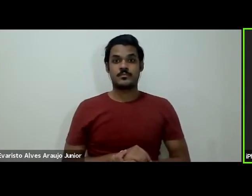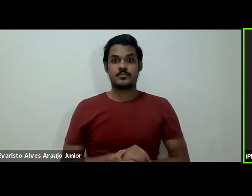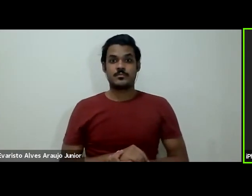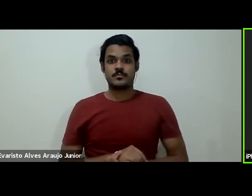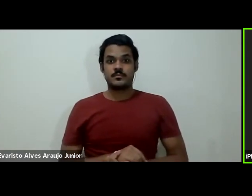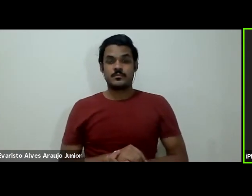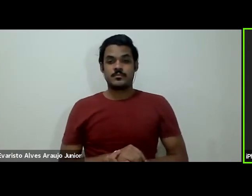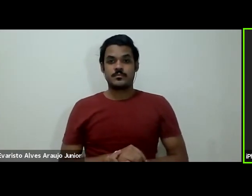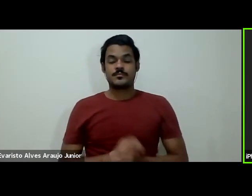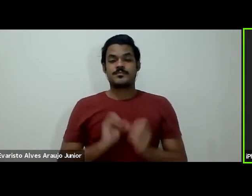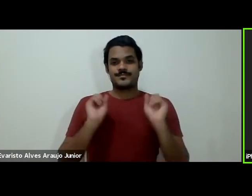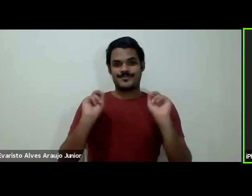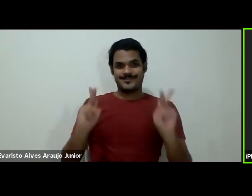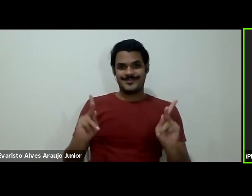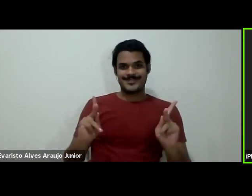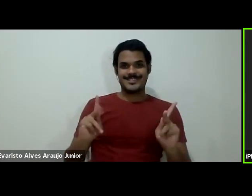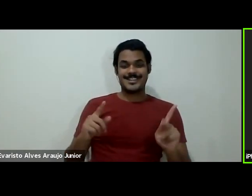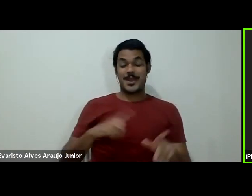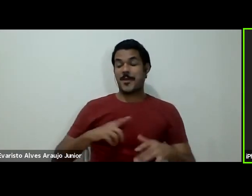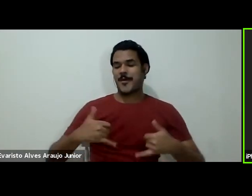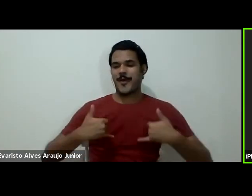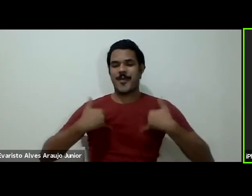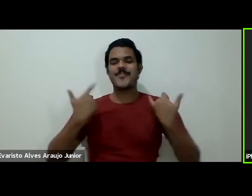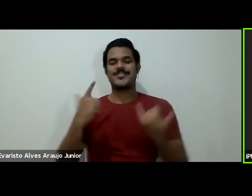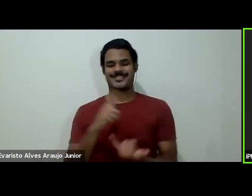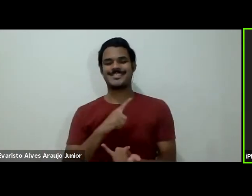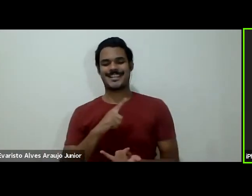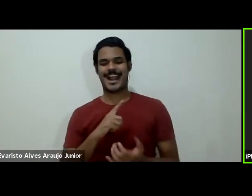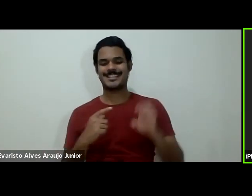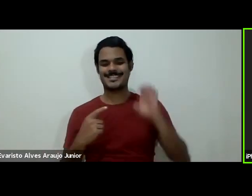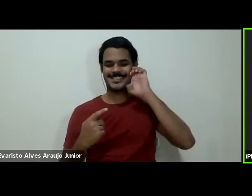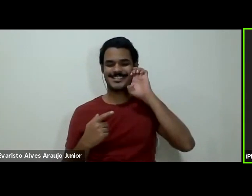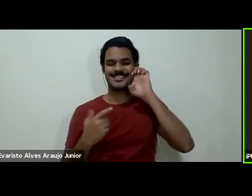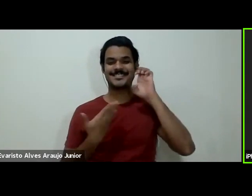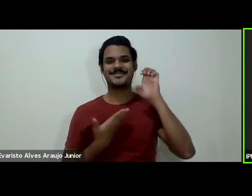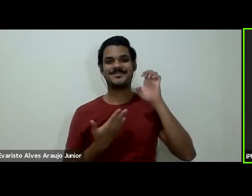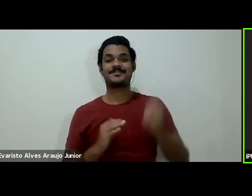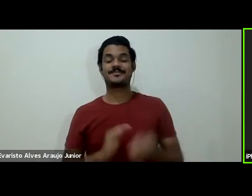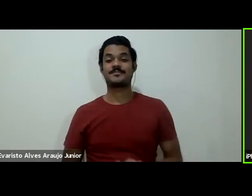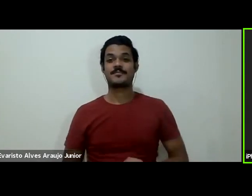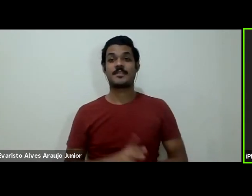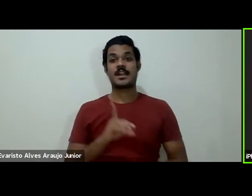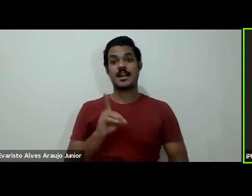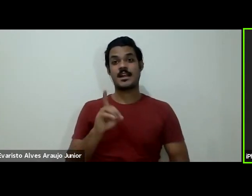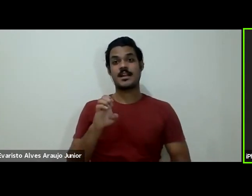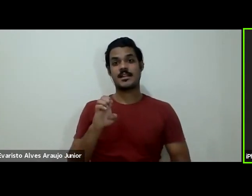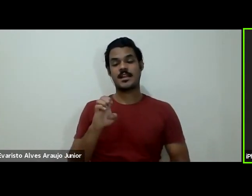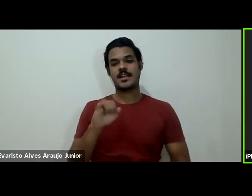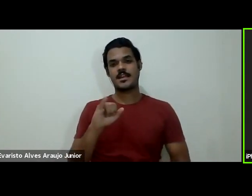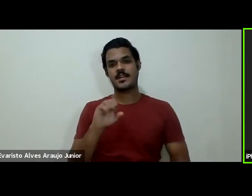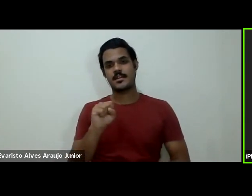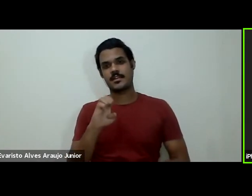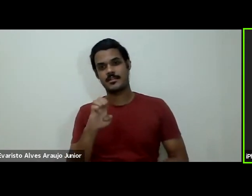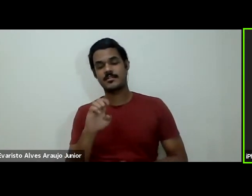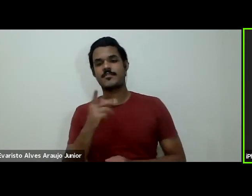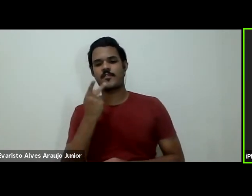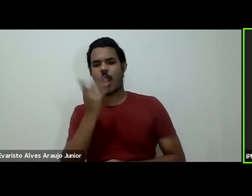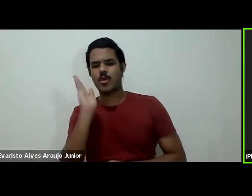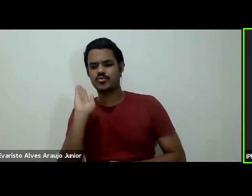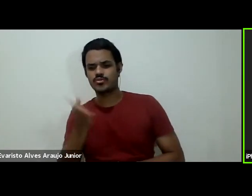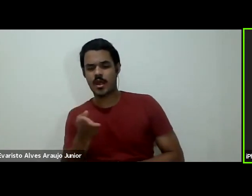o que exibo com muito orgulho. Assim como o Deise e os demais colegas falaram,